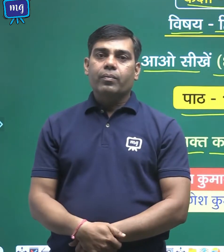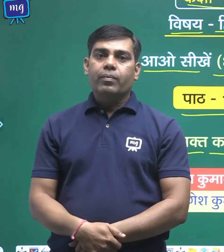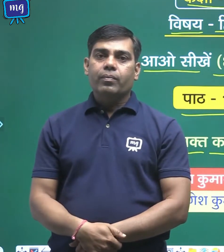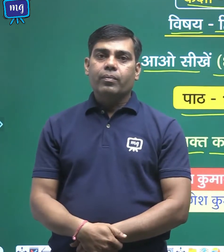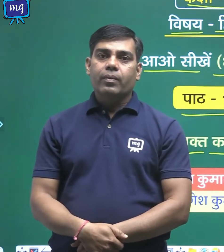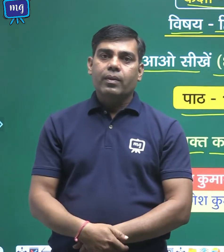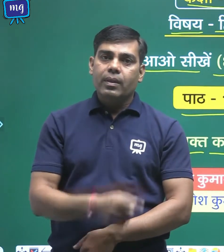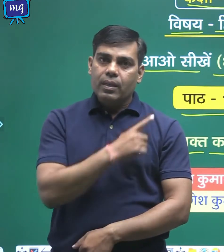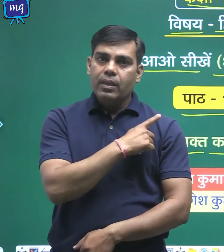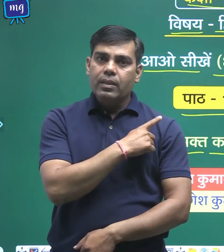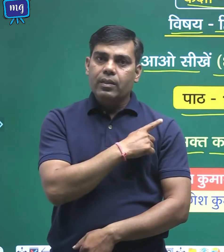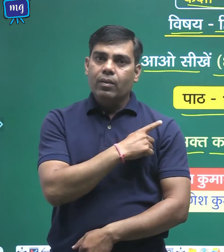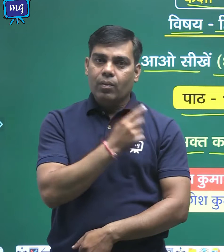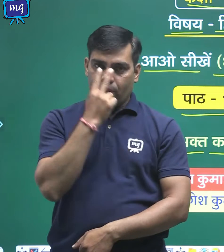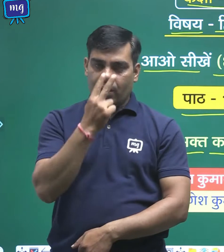इस चित्र को देखो।